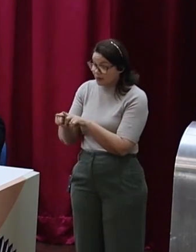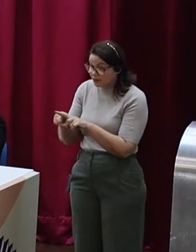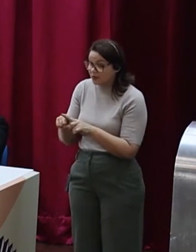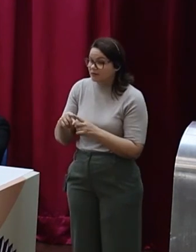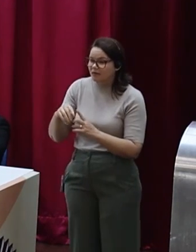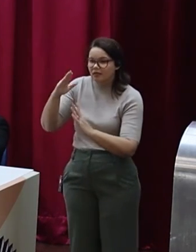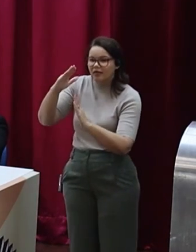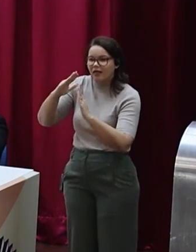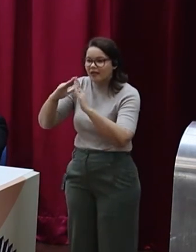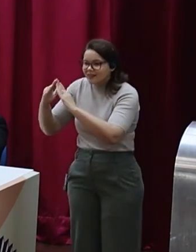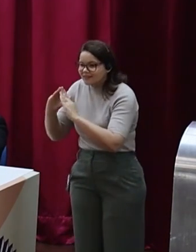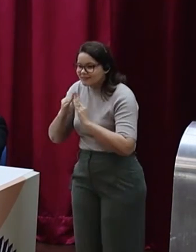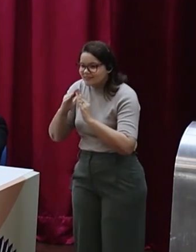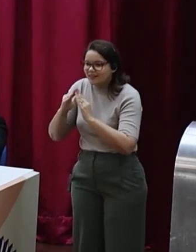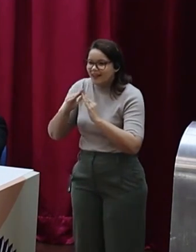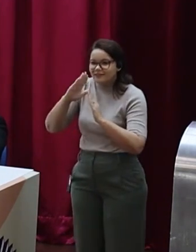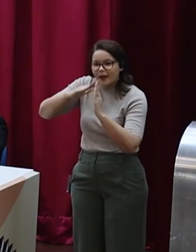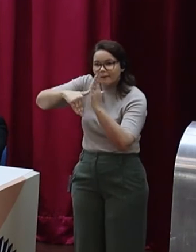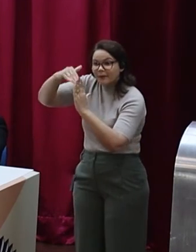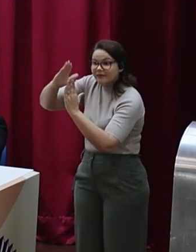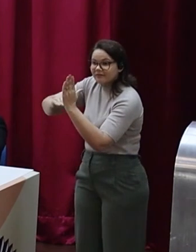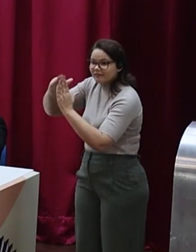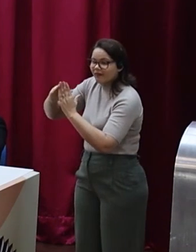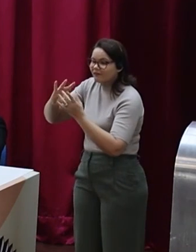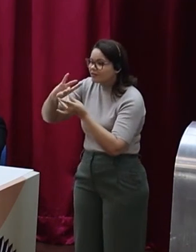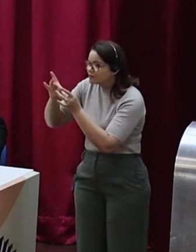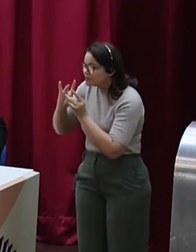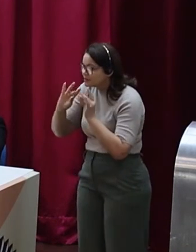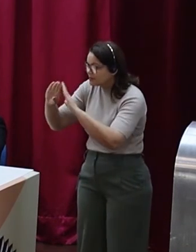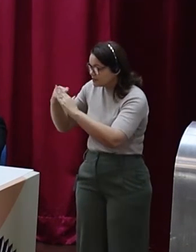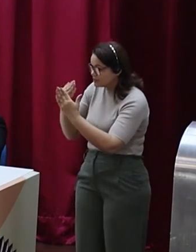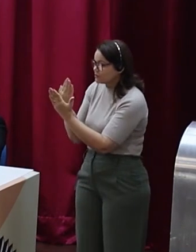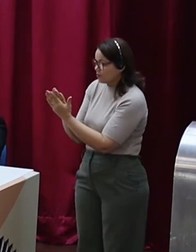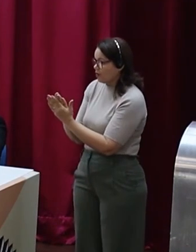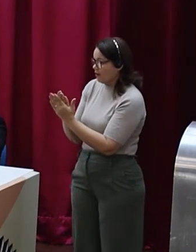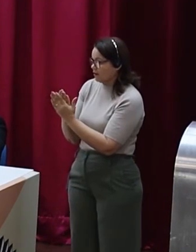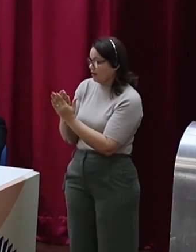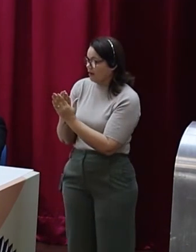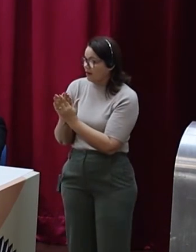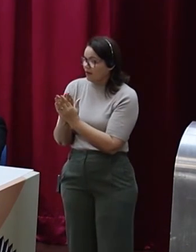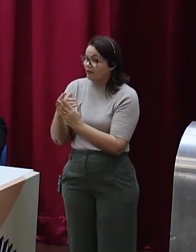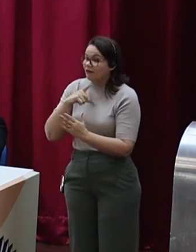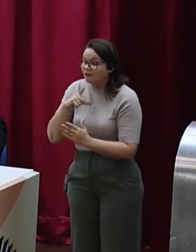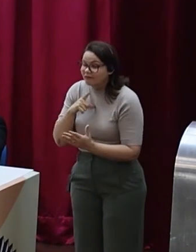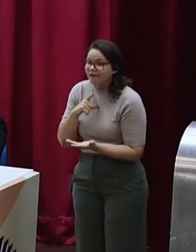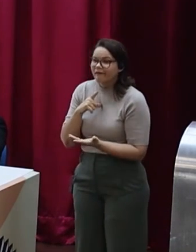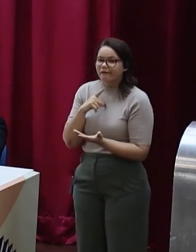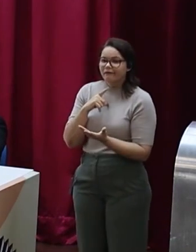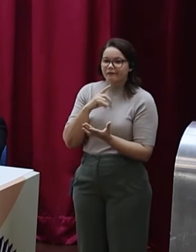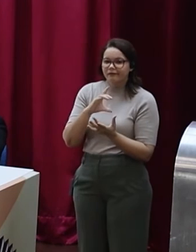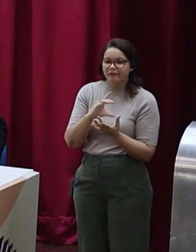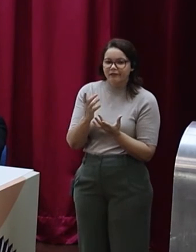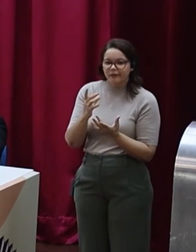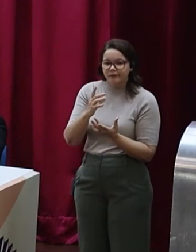do Alemão em murais. Ela faz oficinas em escolas, né? Então, assim, ela está ocupando uma instituição do Estado e tentando, de